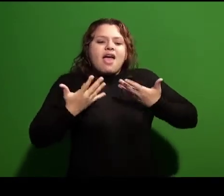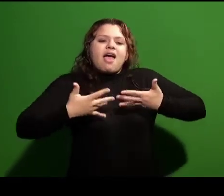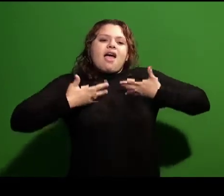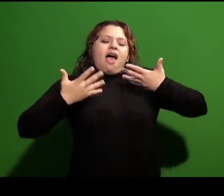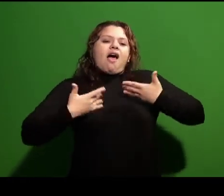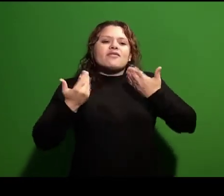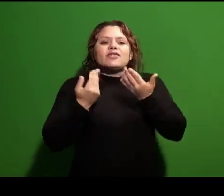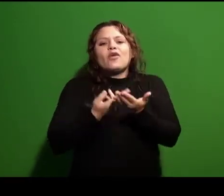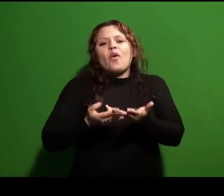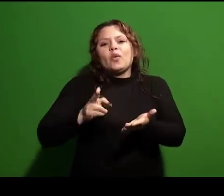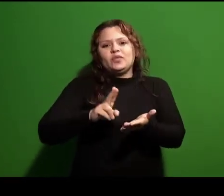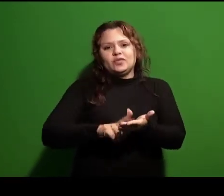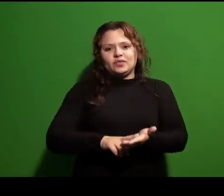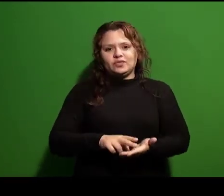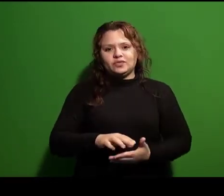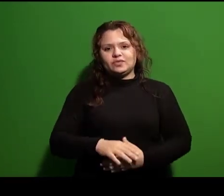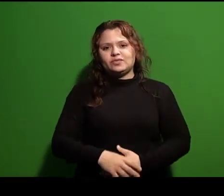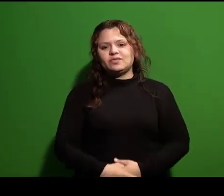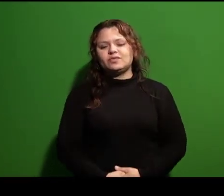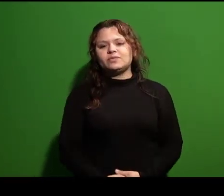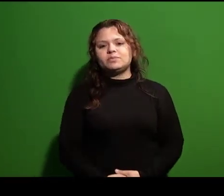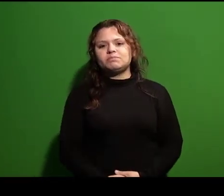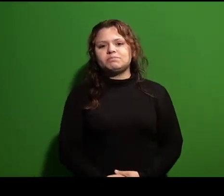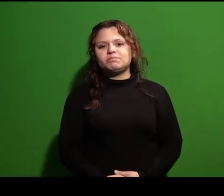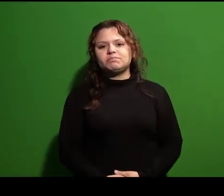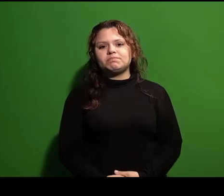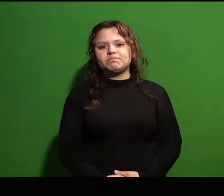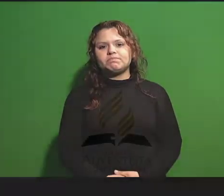sus anhelos espirituales más profundos.